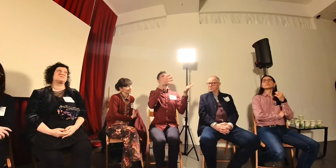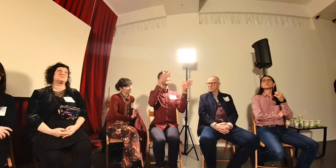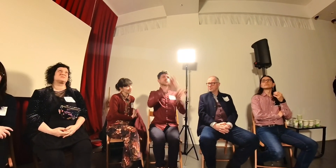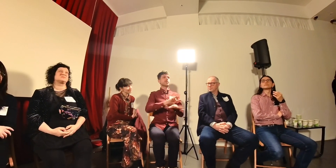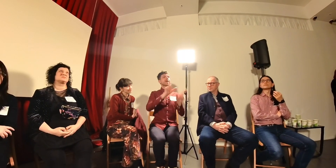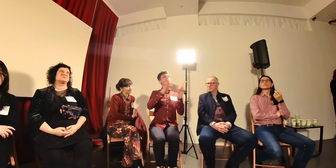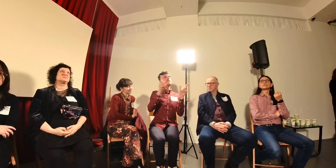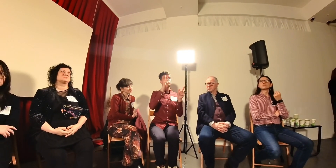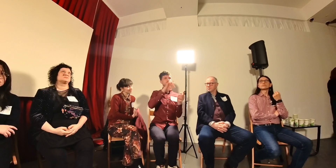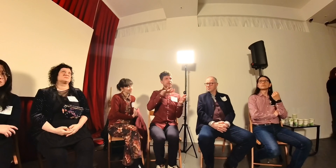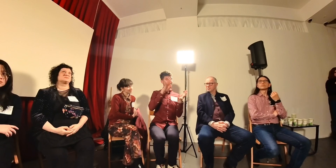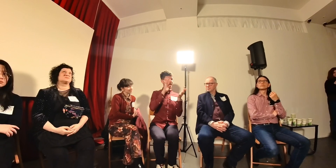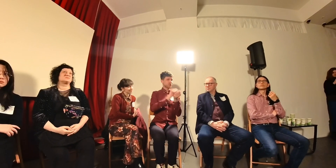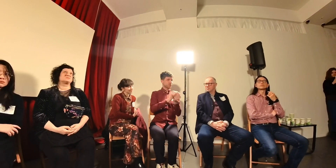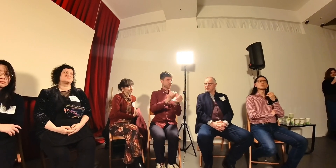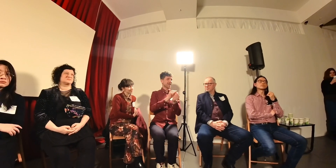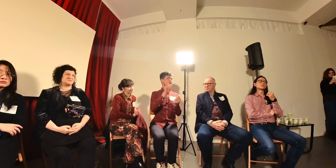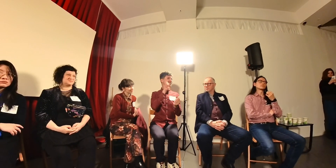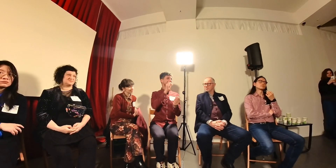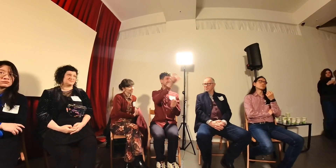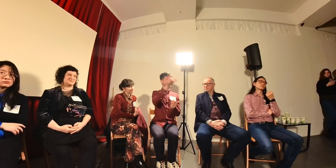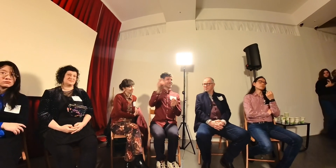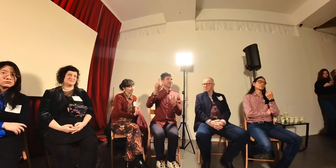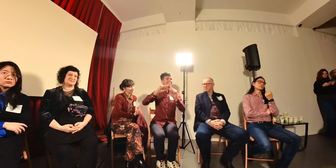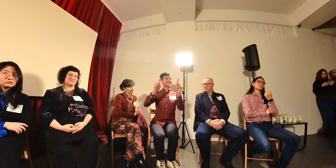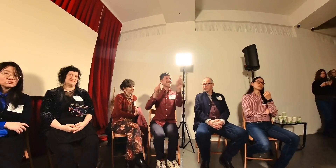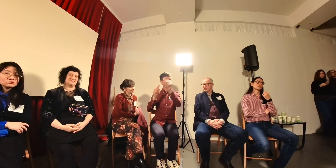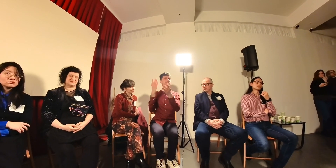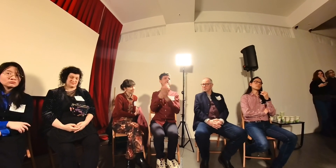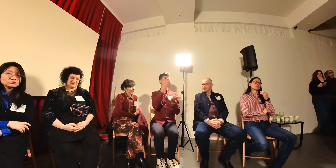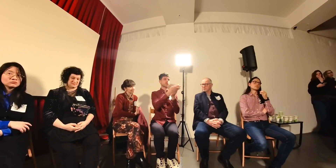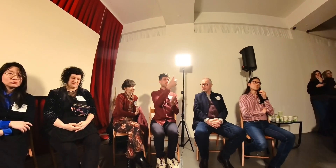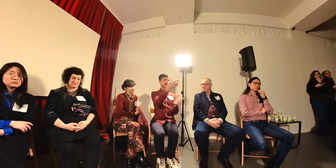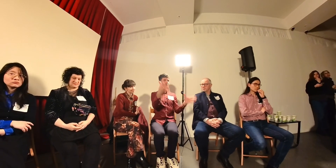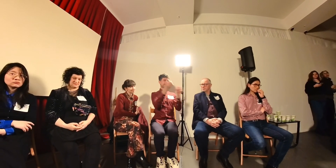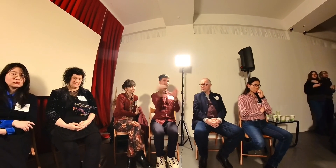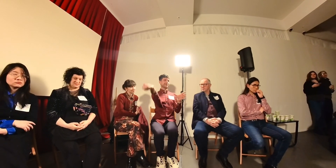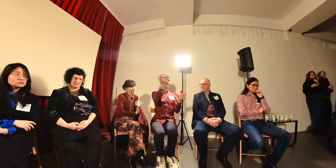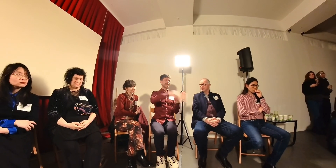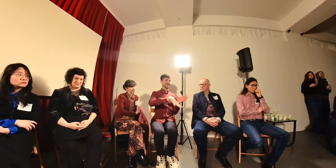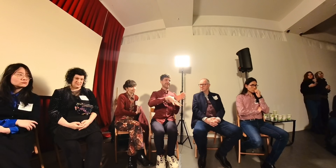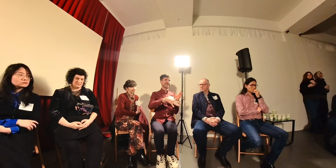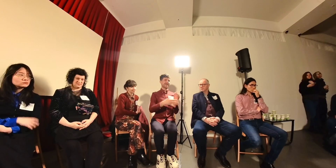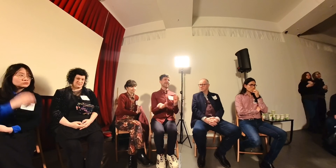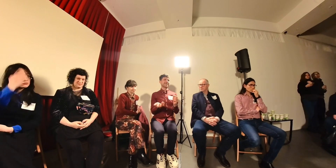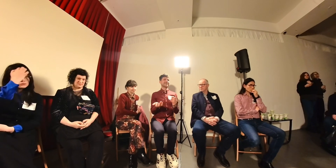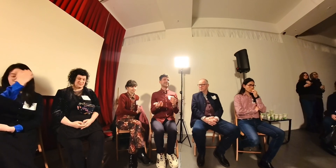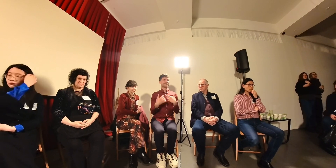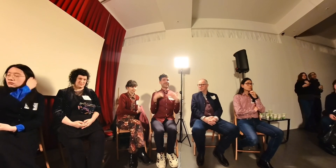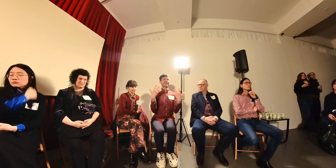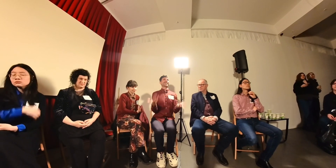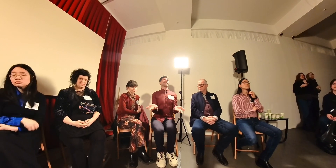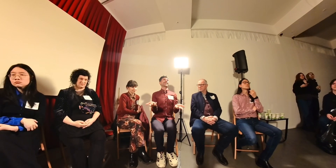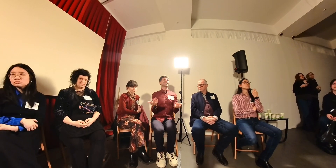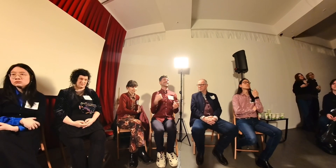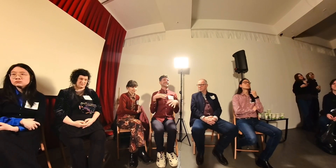gay, a někdo mi řekl, vy jako neslyšící prostě, to není možné, já mám špatnou zkušenost s jinými neslyšícími